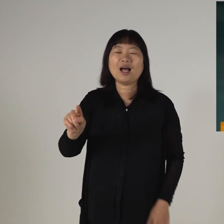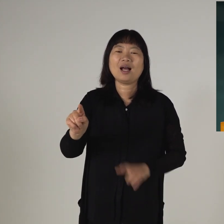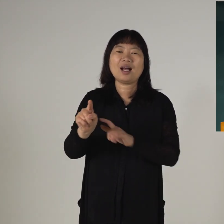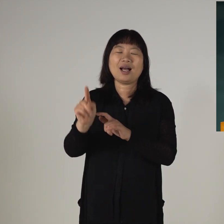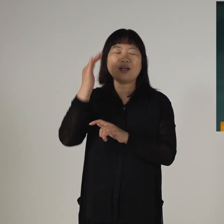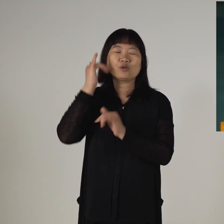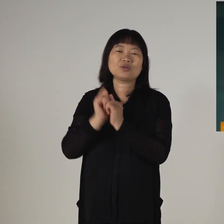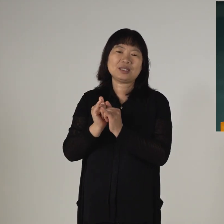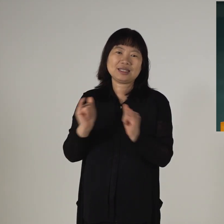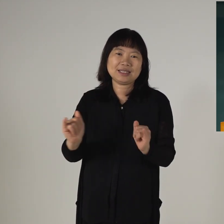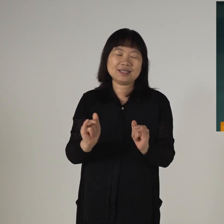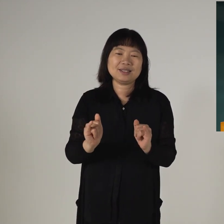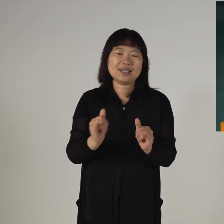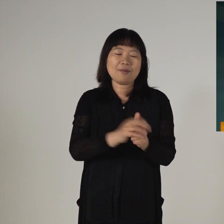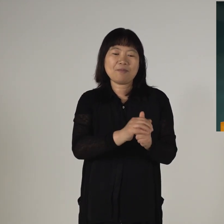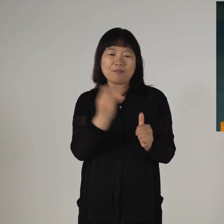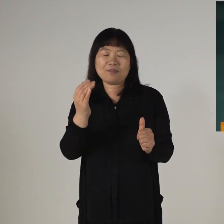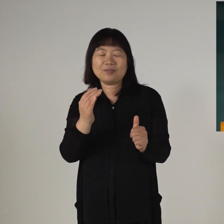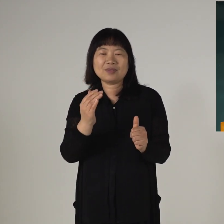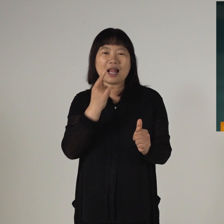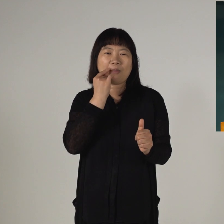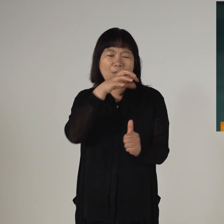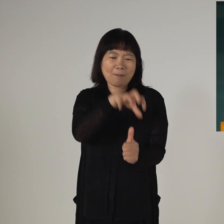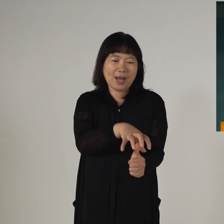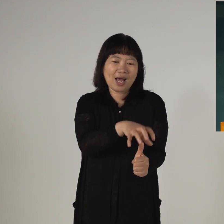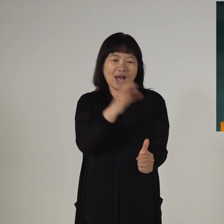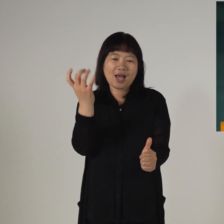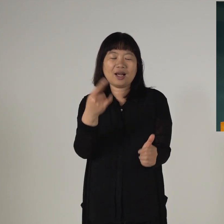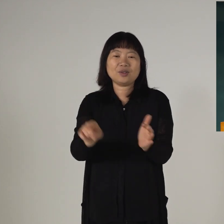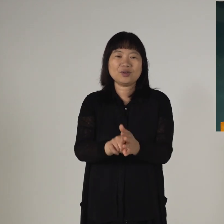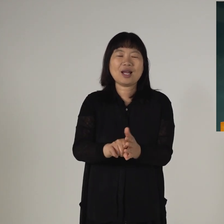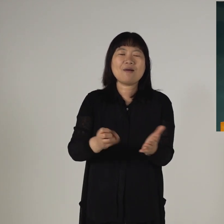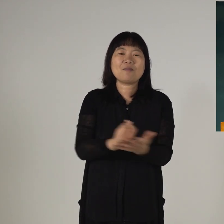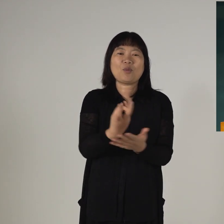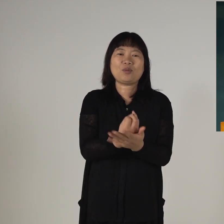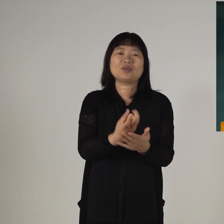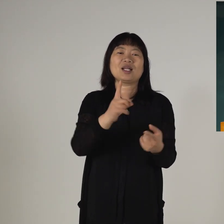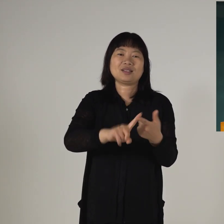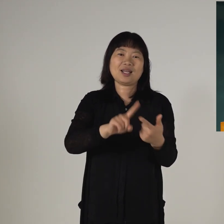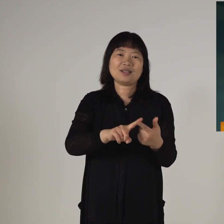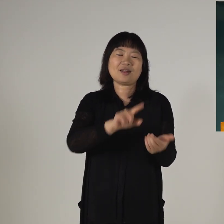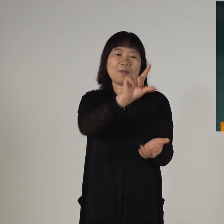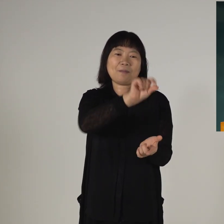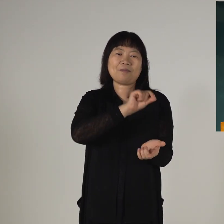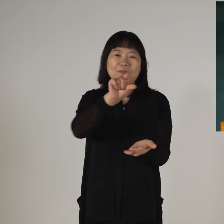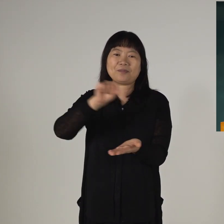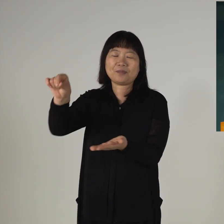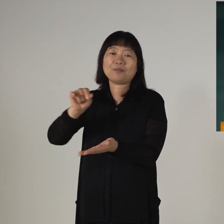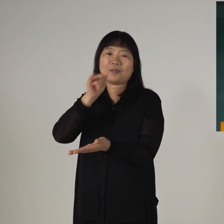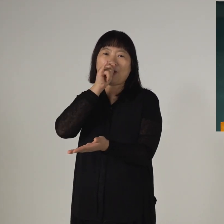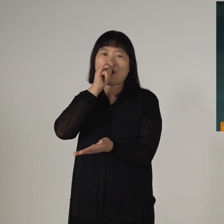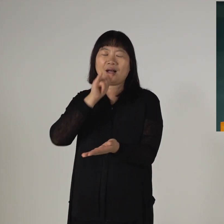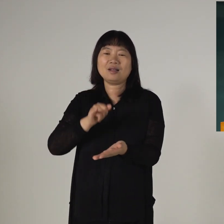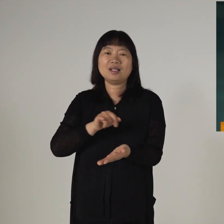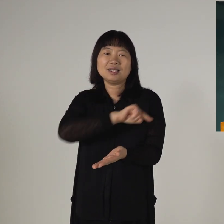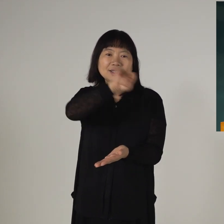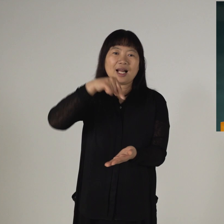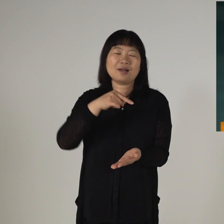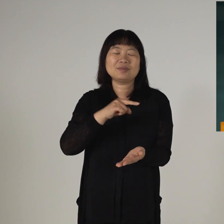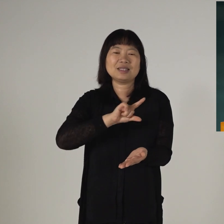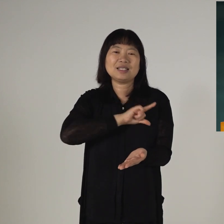몸부림. 그런 사람들은 이름도 모르고 역사도 소개하지